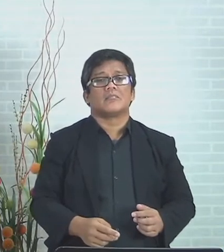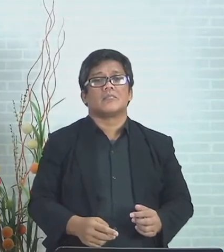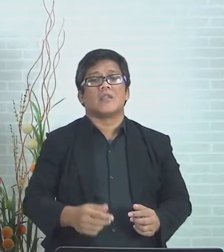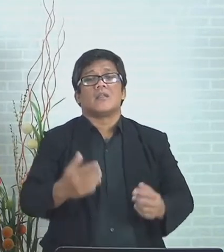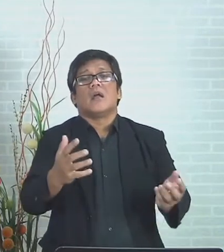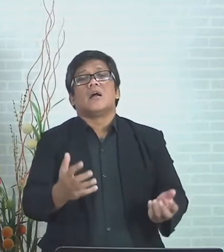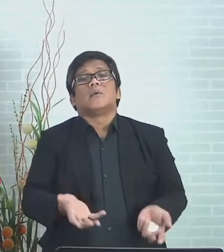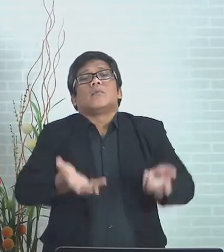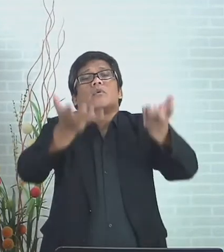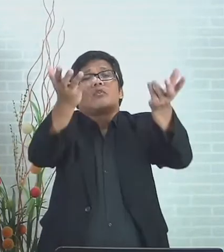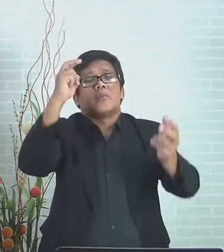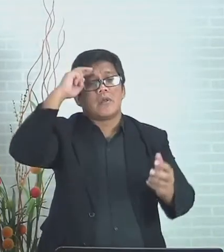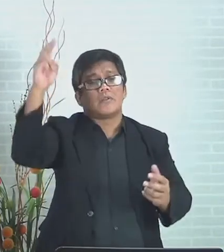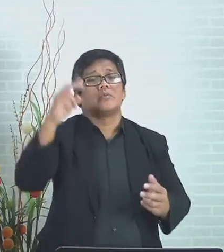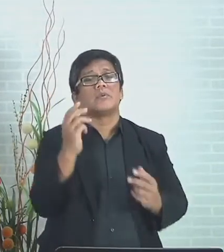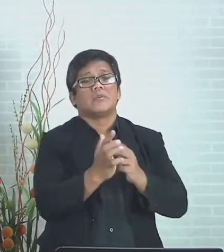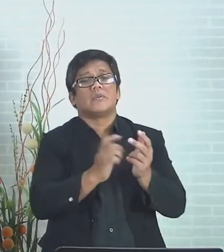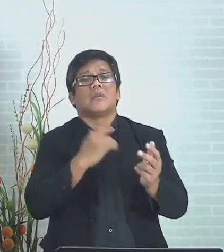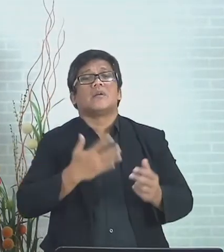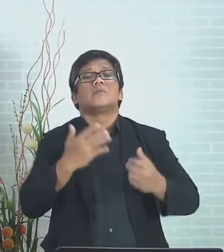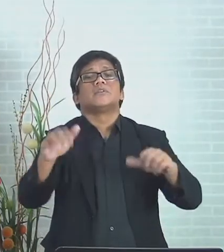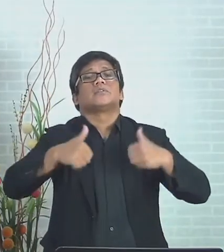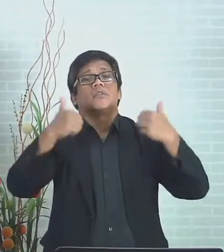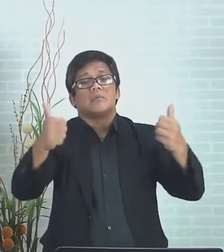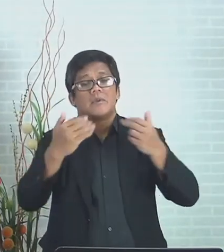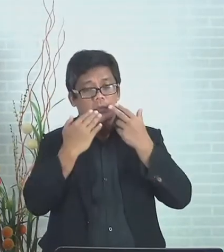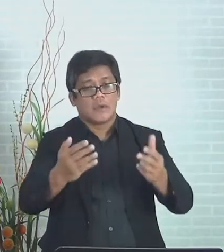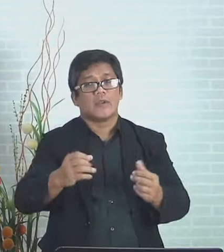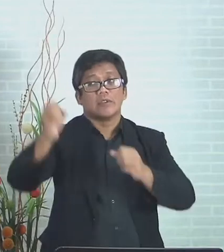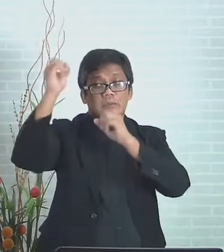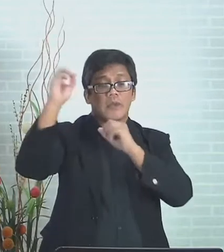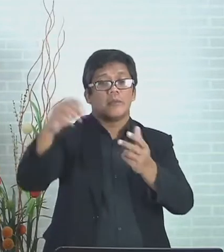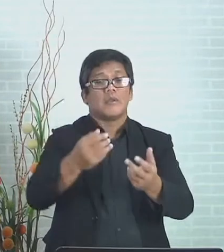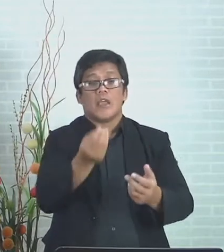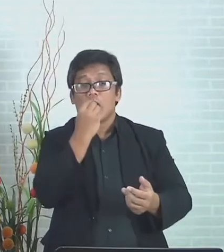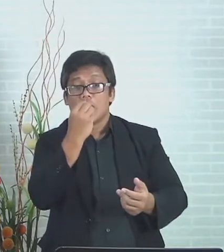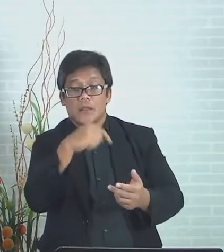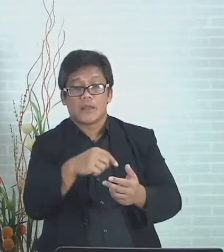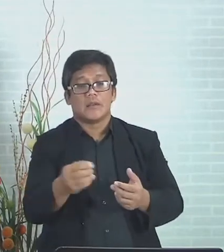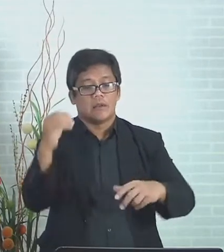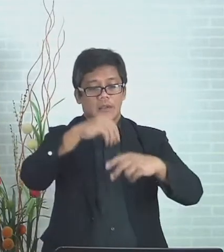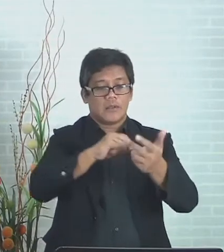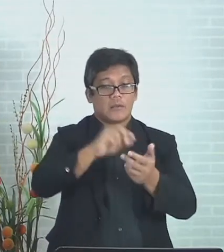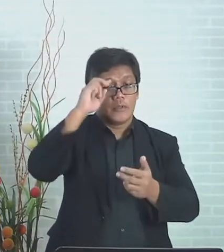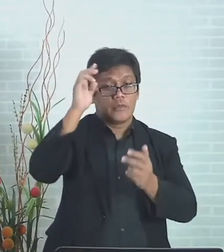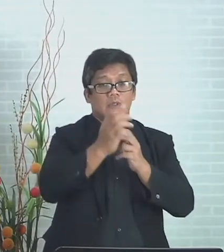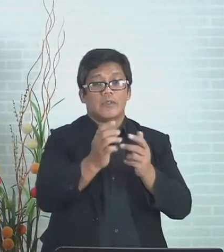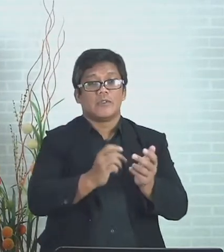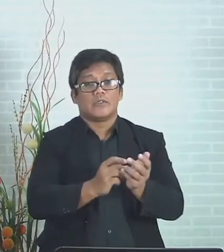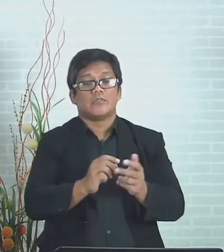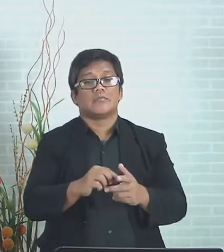pengorbananmu Tuhan Yesus kami diselamatkan Terima kasih Bapa kami mau makan roti ini di dalam nama Tuhan